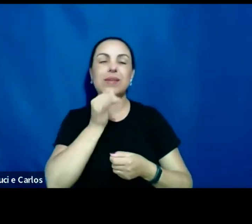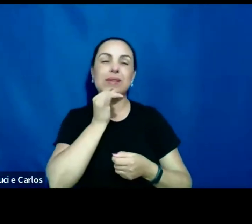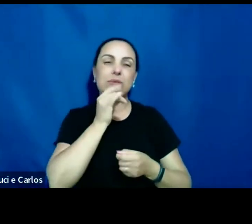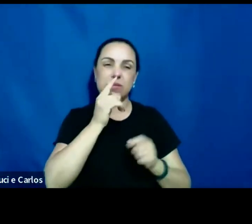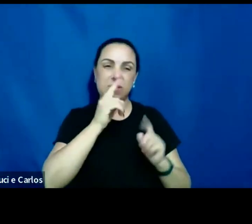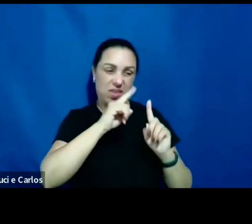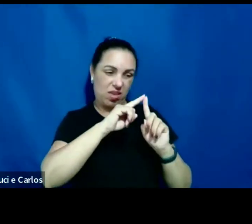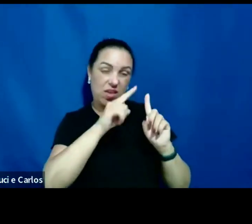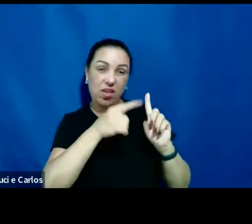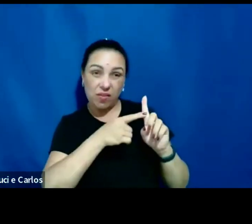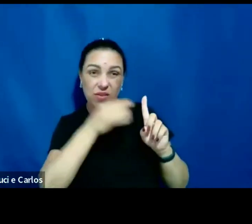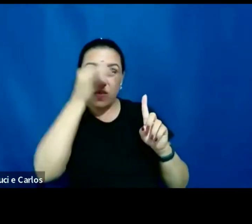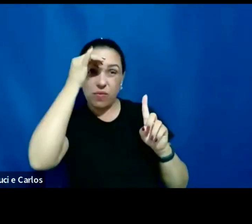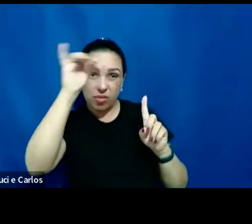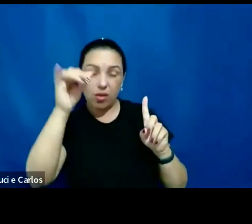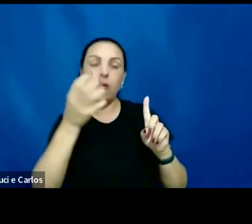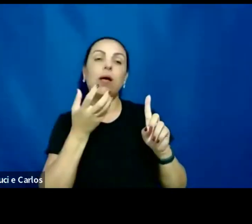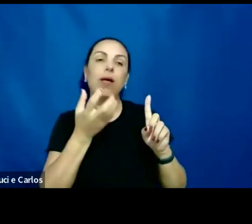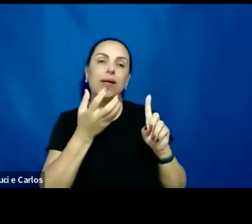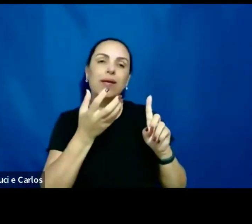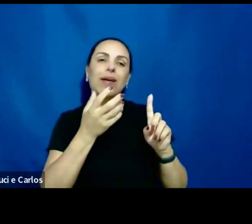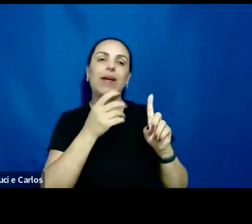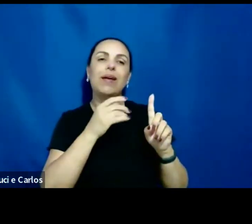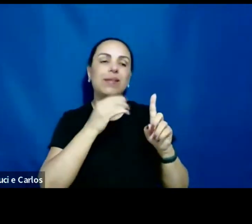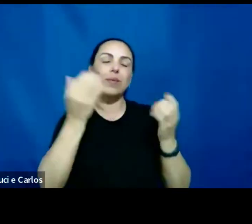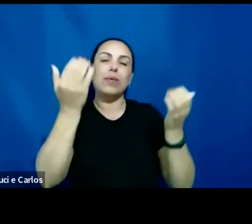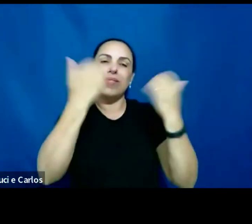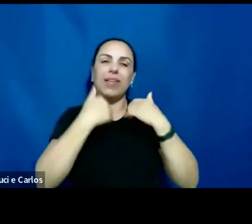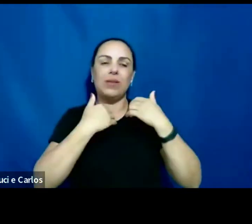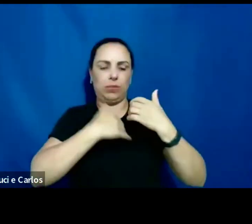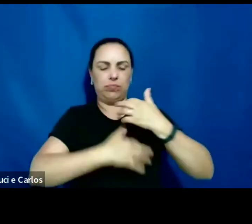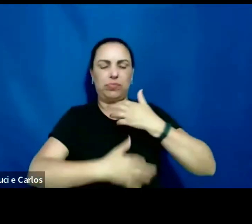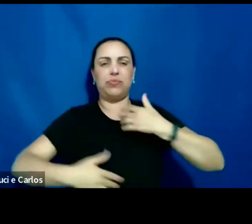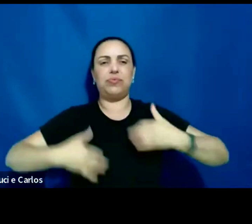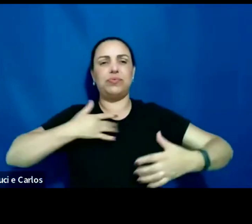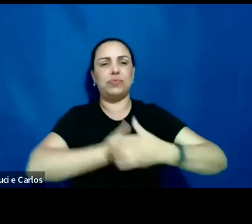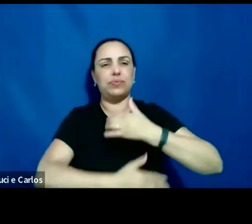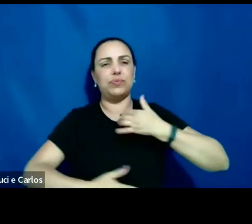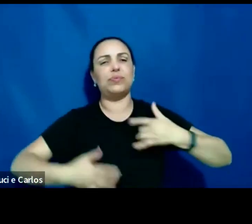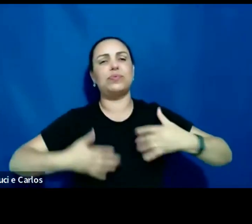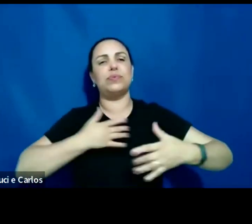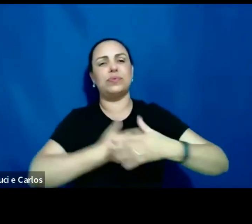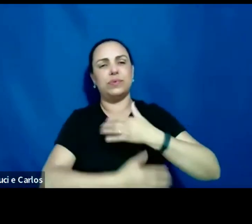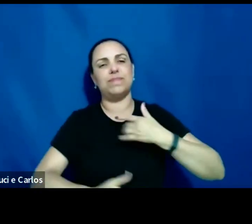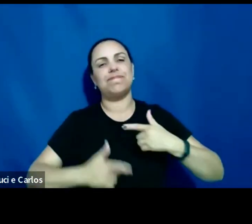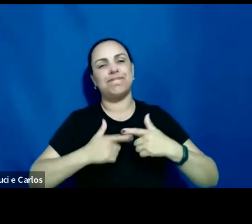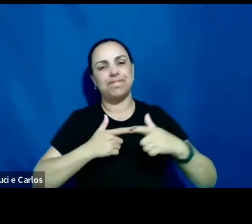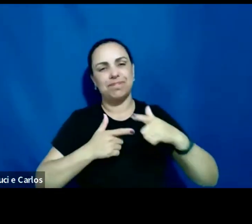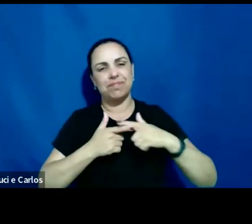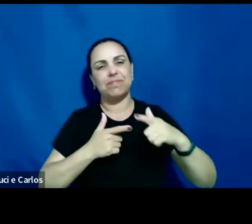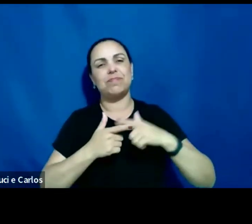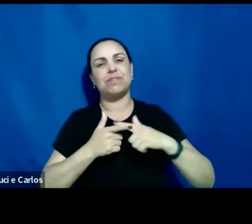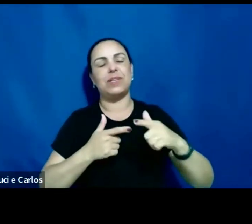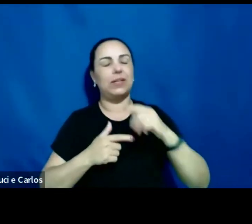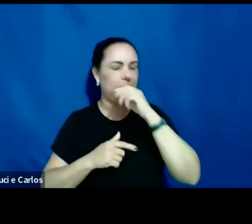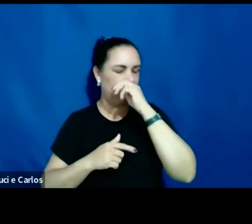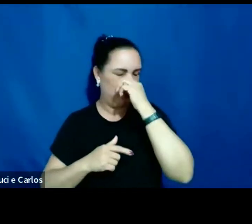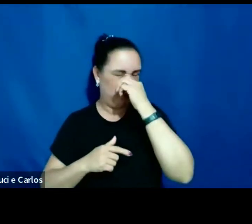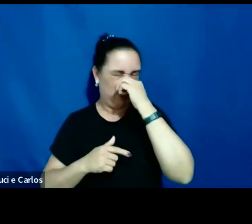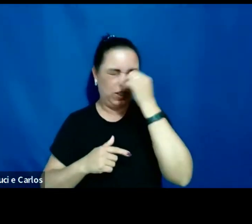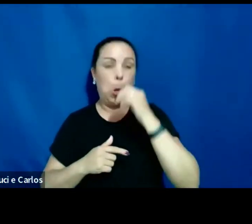engravidar. Só que quando você bloqueia uma ovulação a longo prazo, isso tem